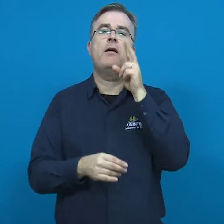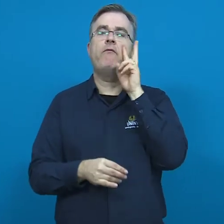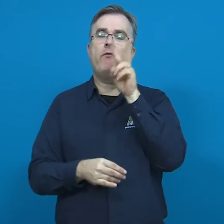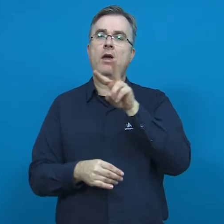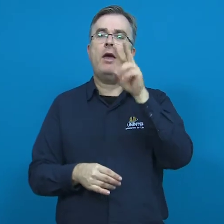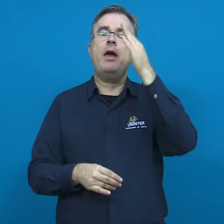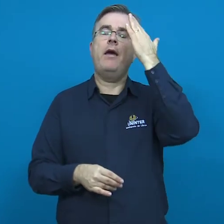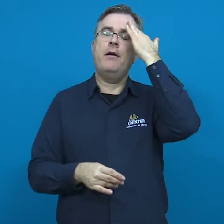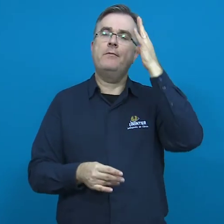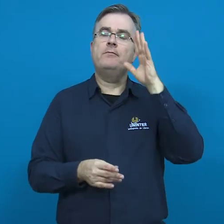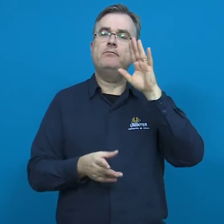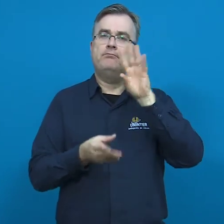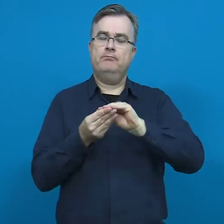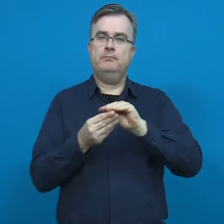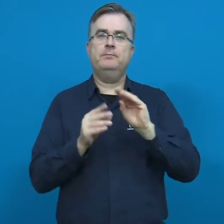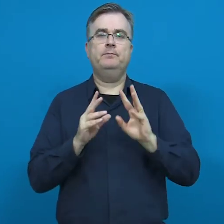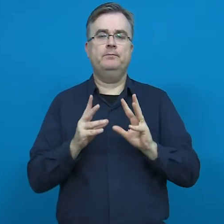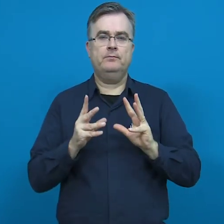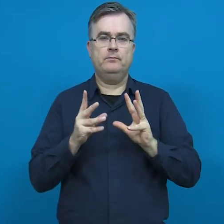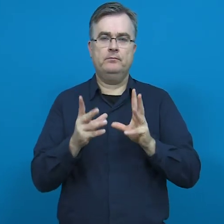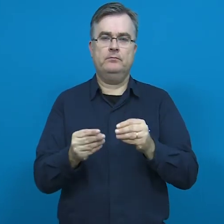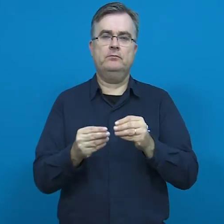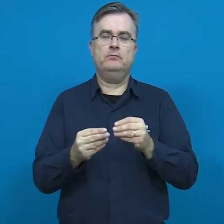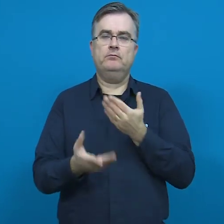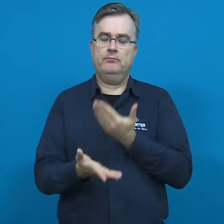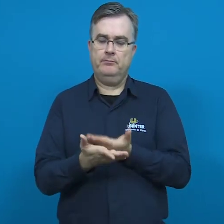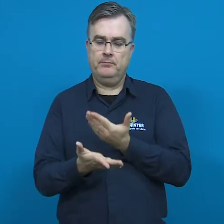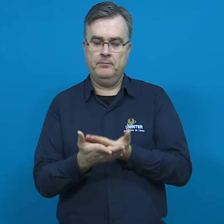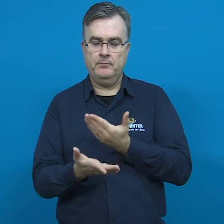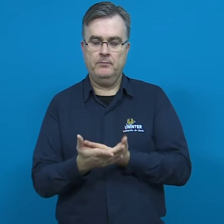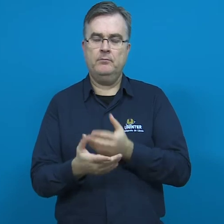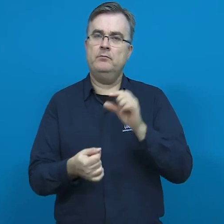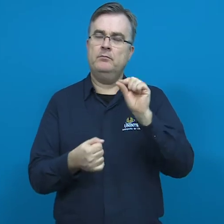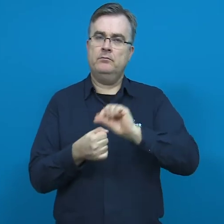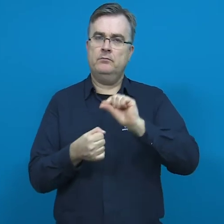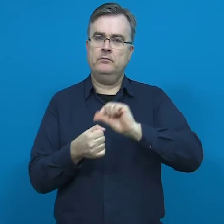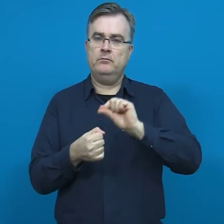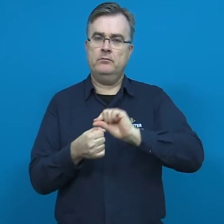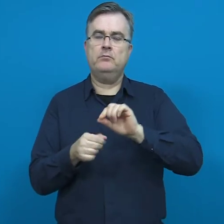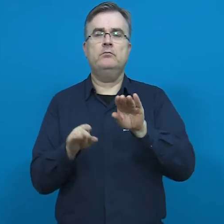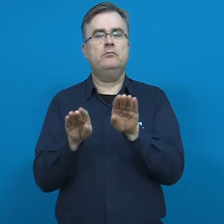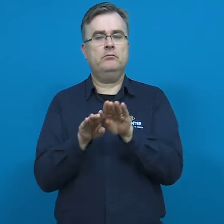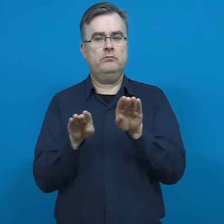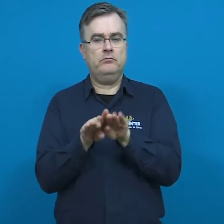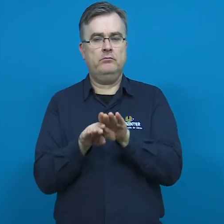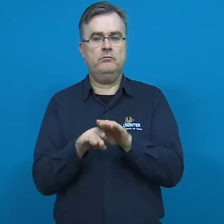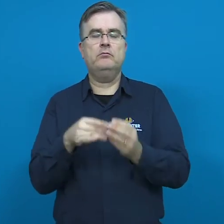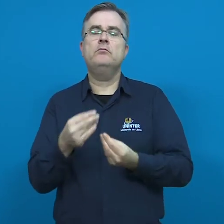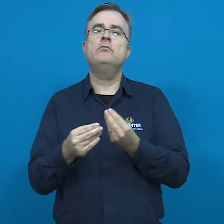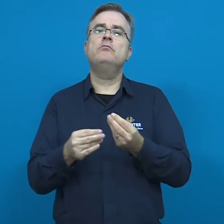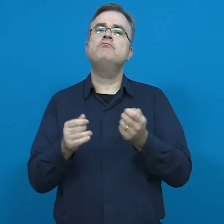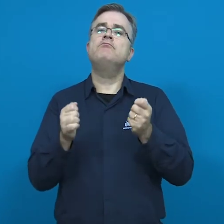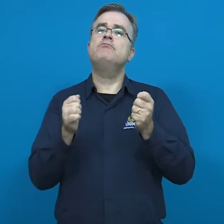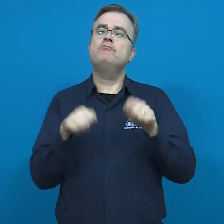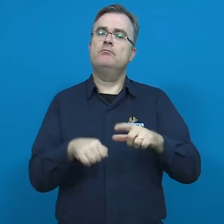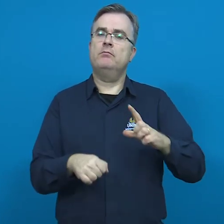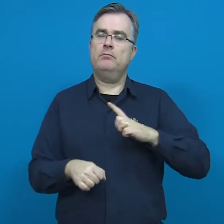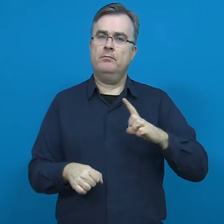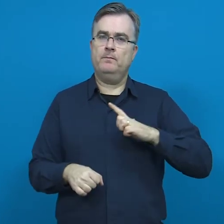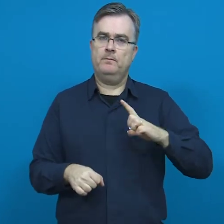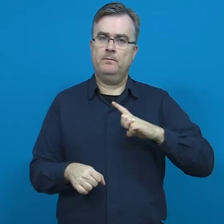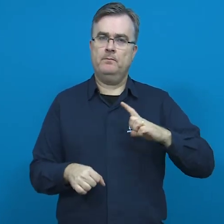3 vezes, já vai vir aquela imagem dele. E daí todos os estudos que foram feitos, também o